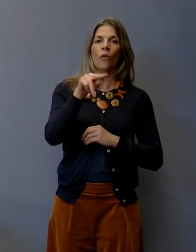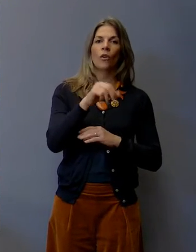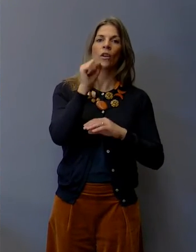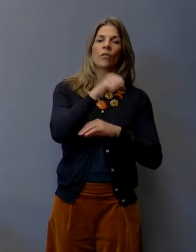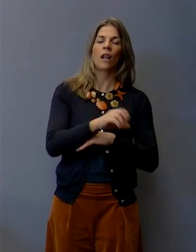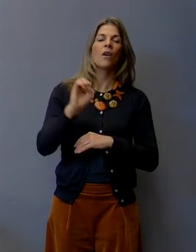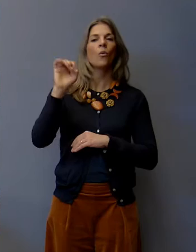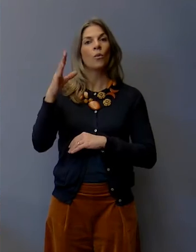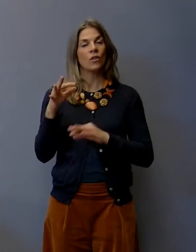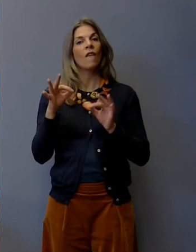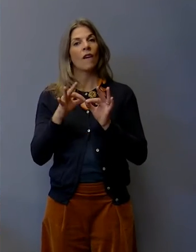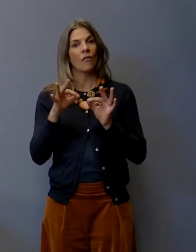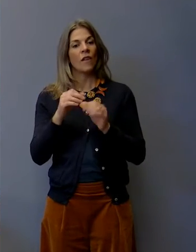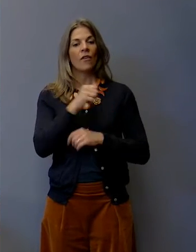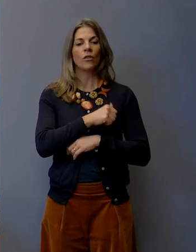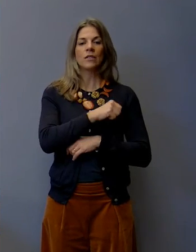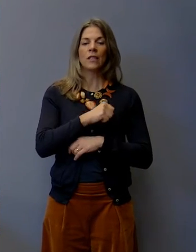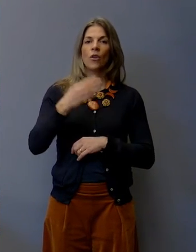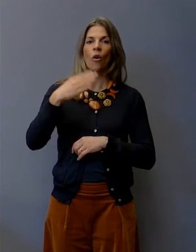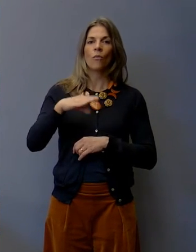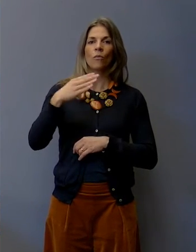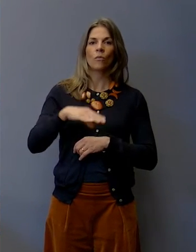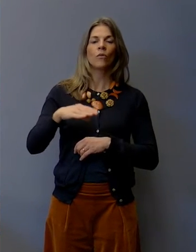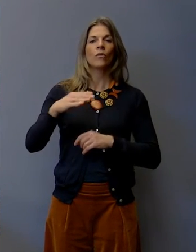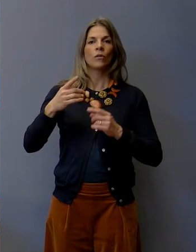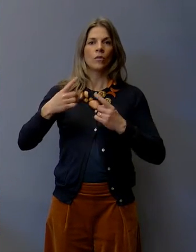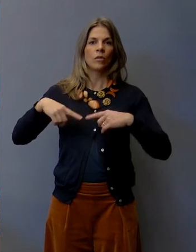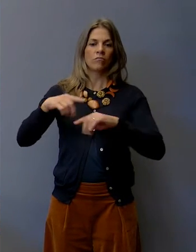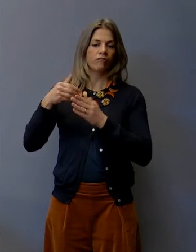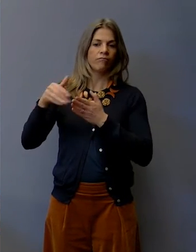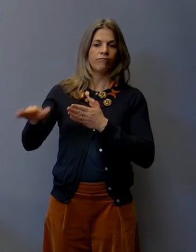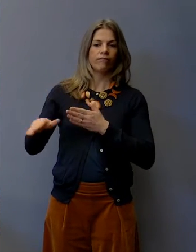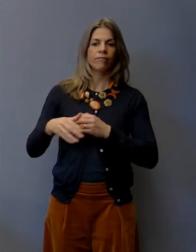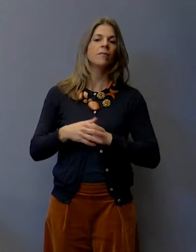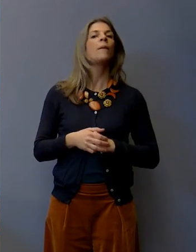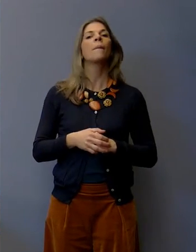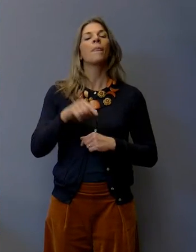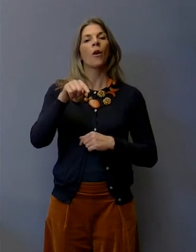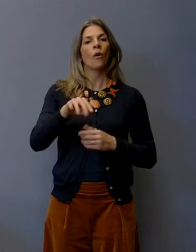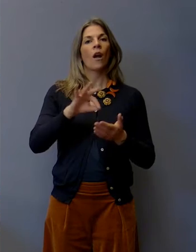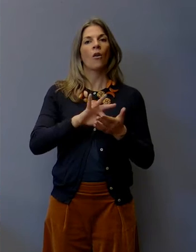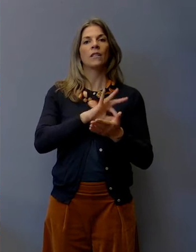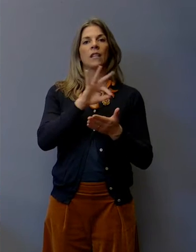il consiglio comunale respinge pongo ora in votazione l'ordine del giorno numero